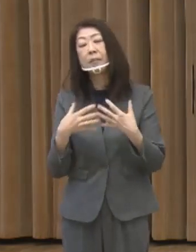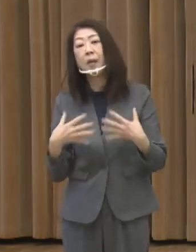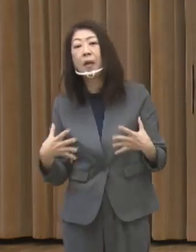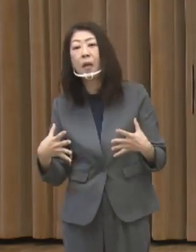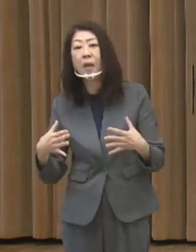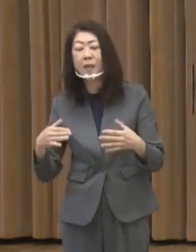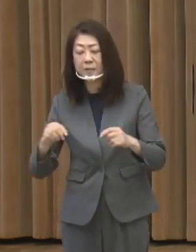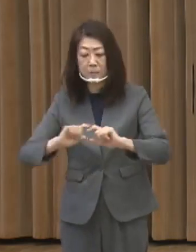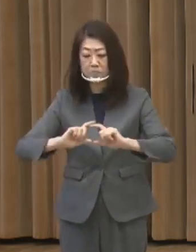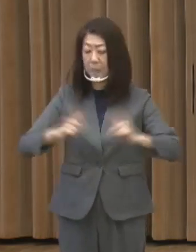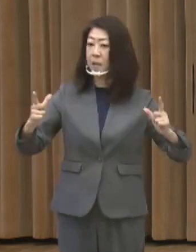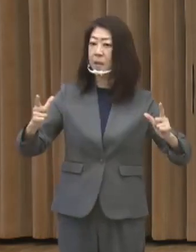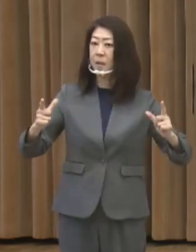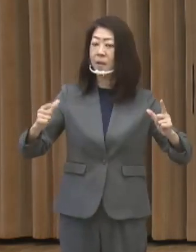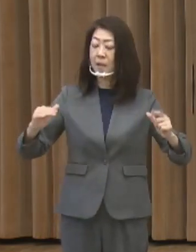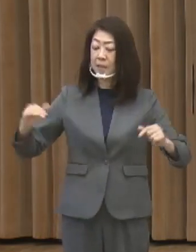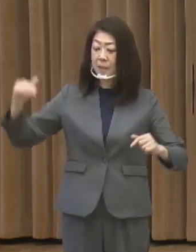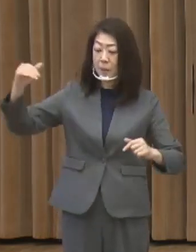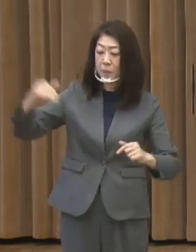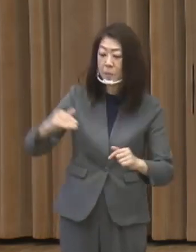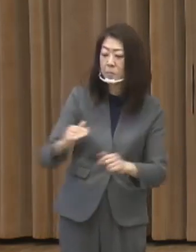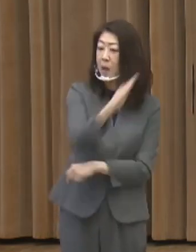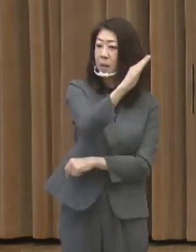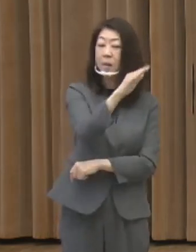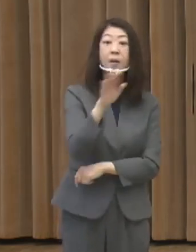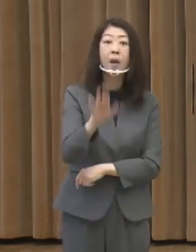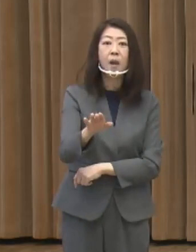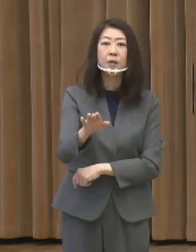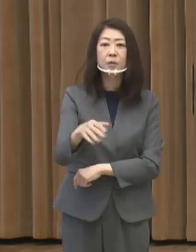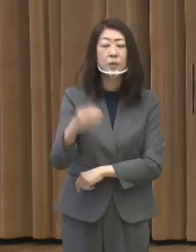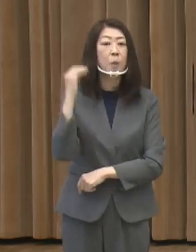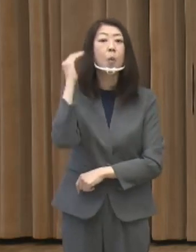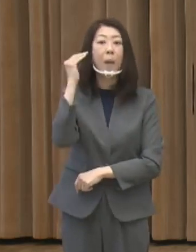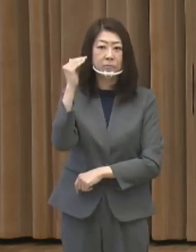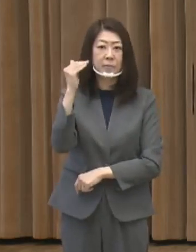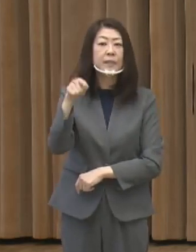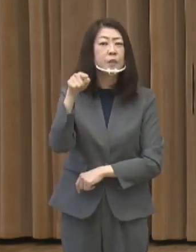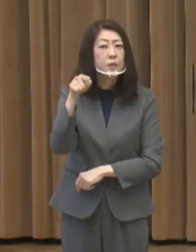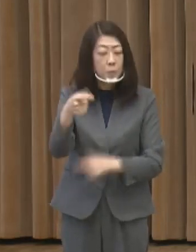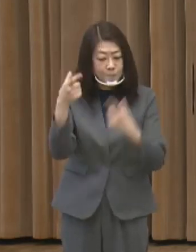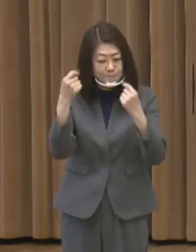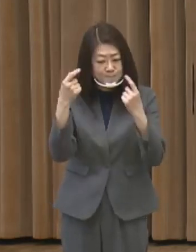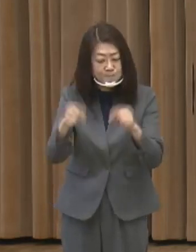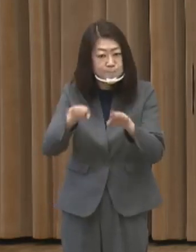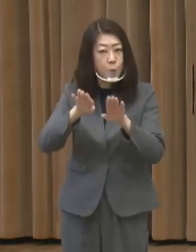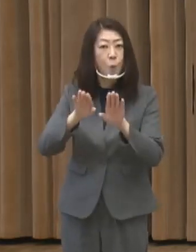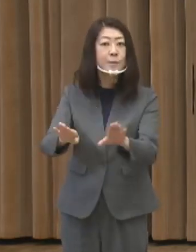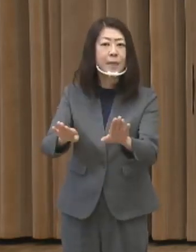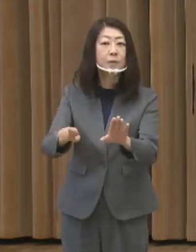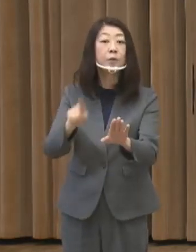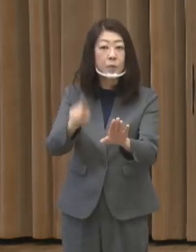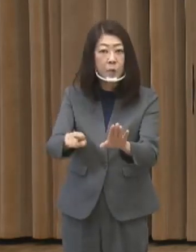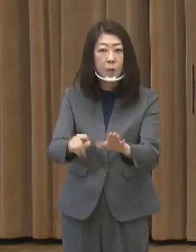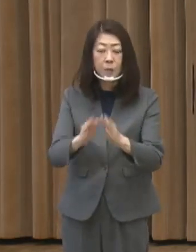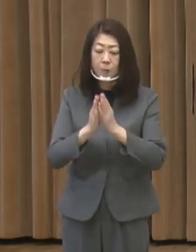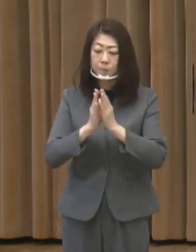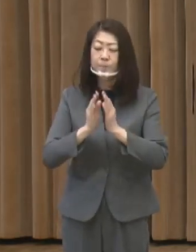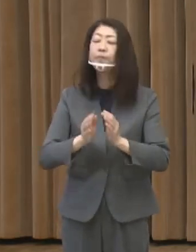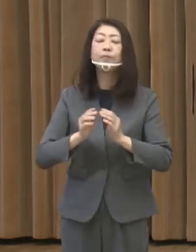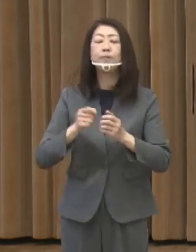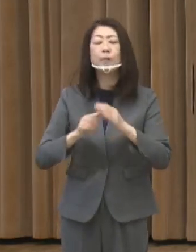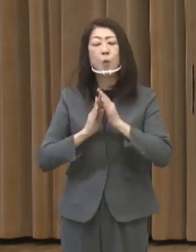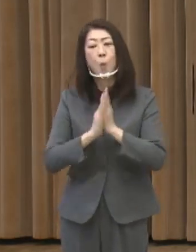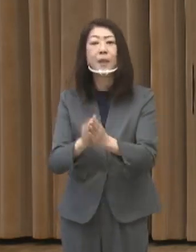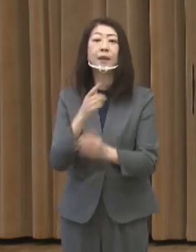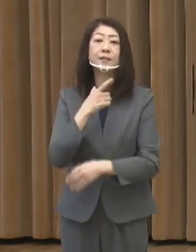りかねないので、そこをしっかりと抑制するということが我々としてもさせていただきたい。また先ほどの